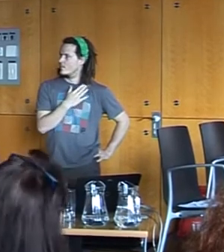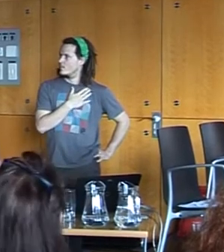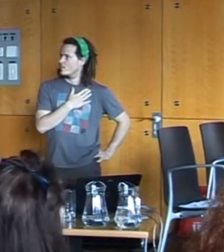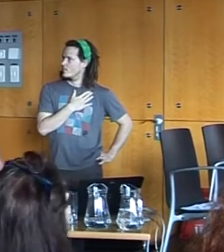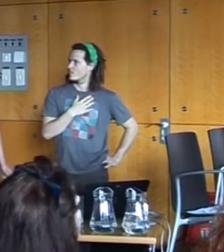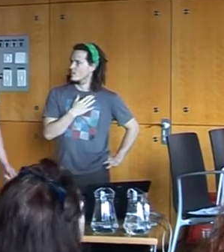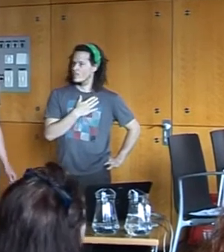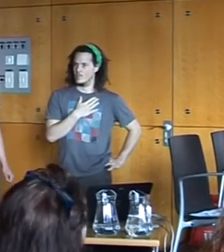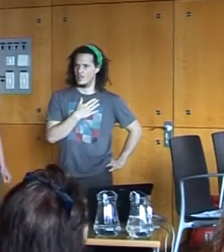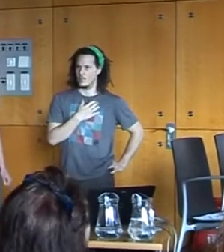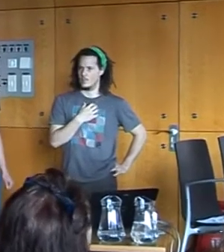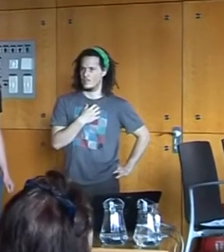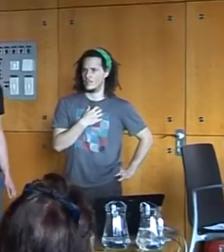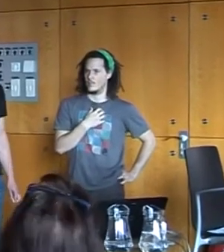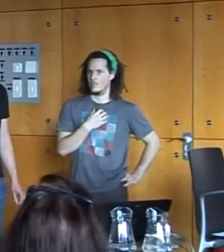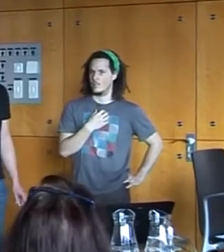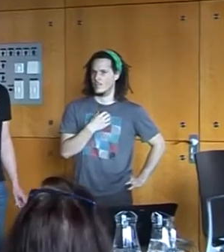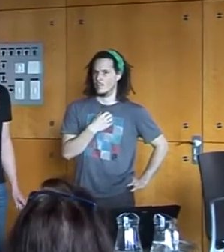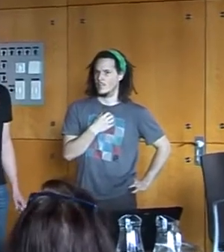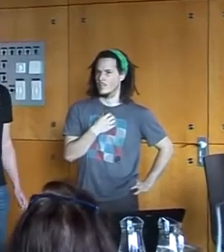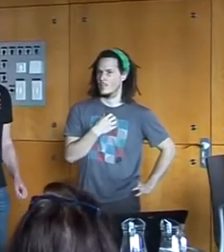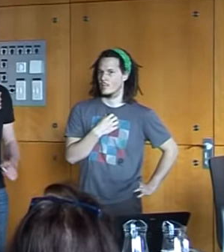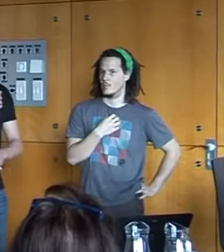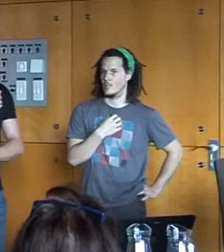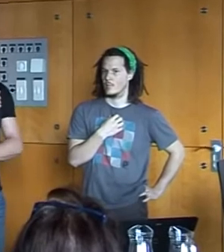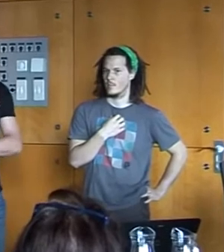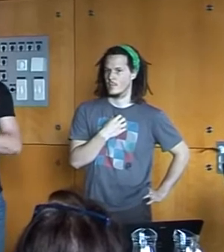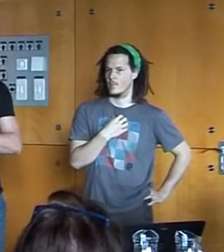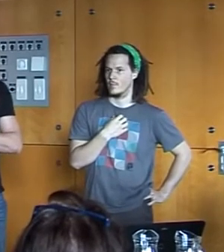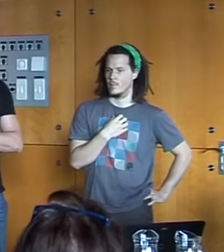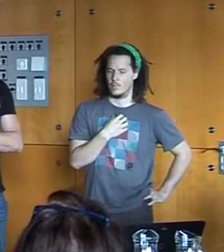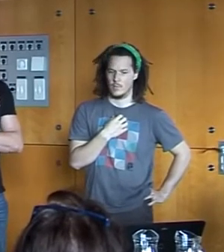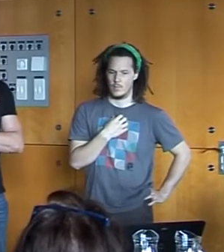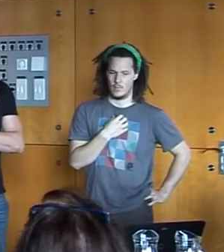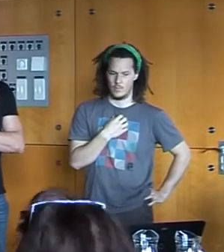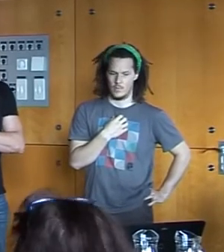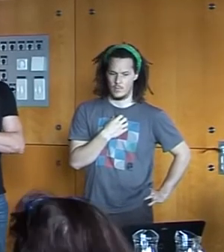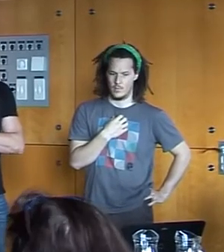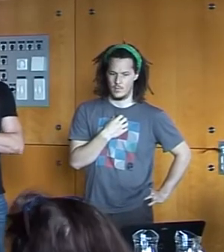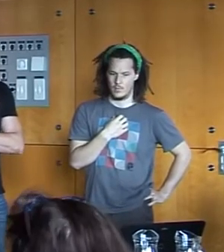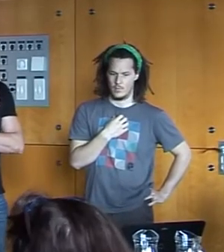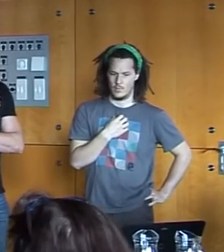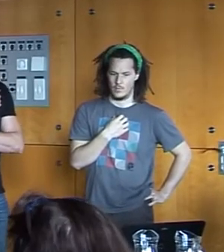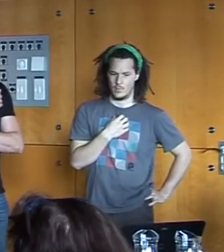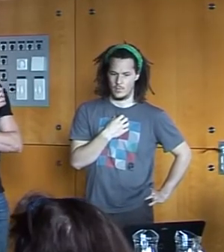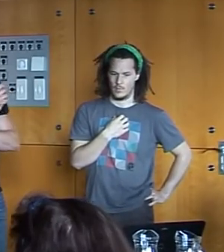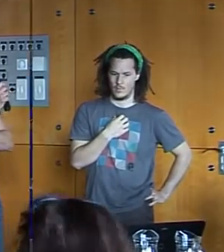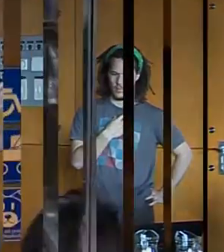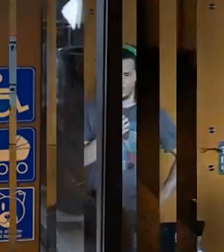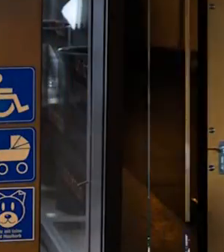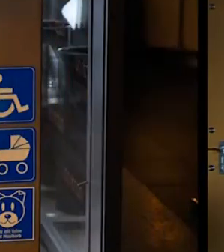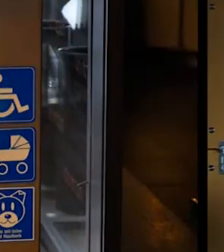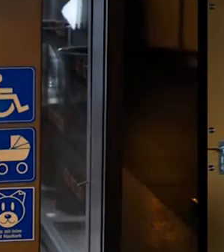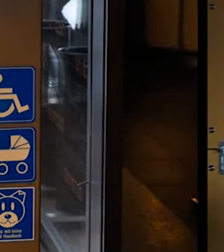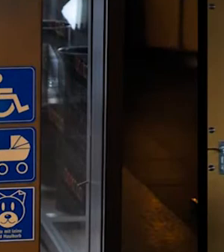sind. Ansonsten wäre es nicht möglich, diese Barriere, diese schwere Türe eben zu passieren. Und so ist eben dort eine